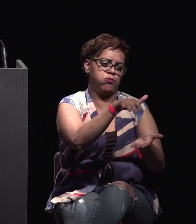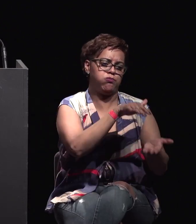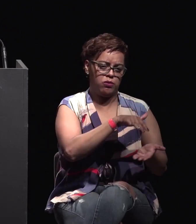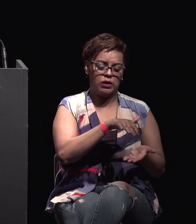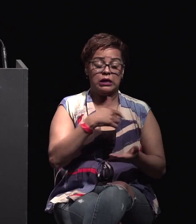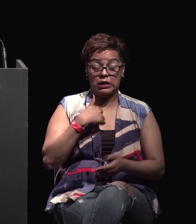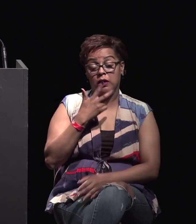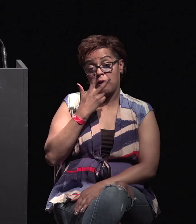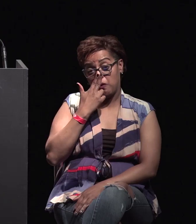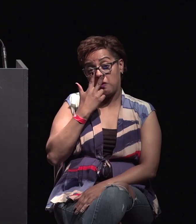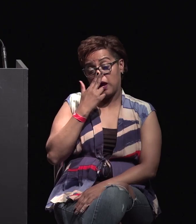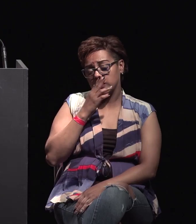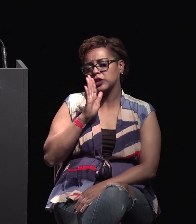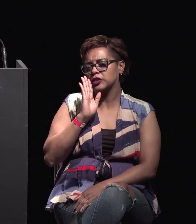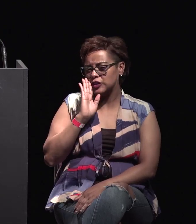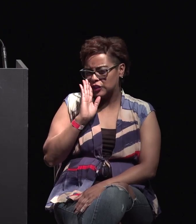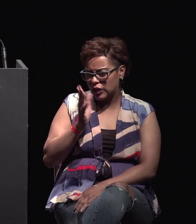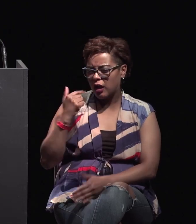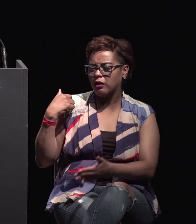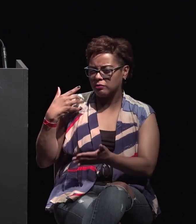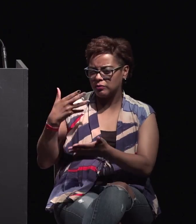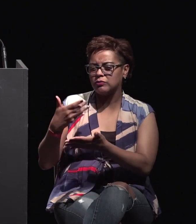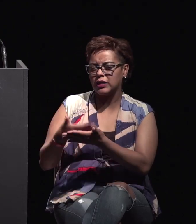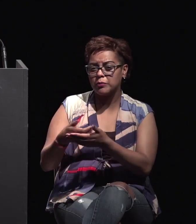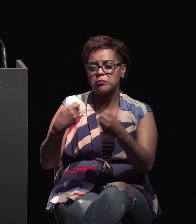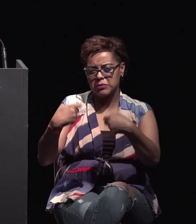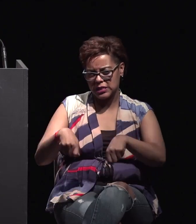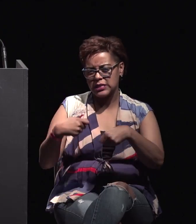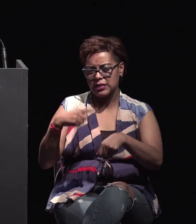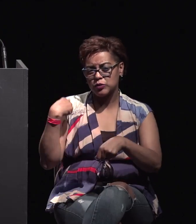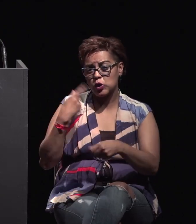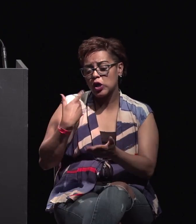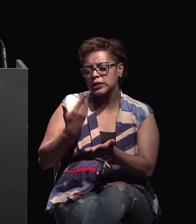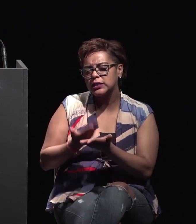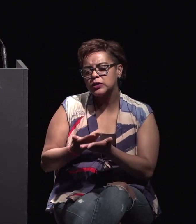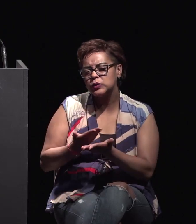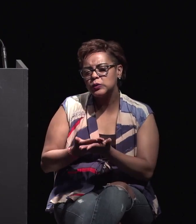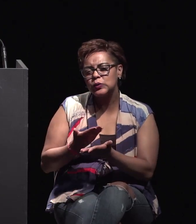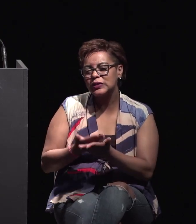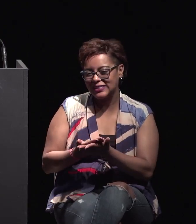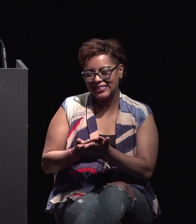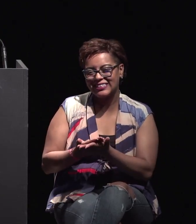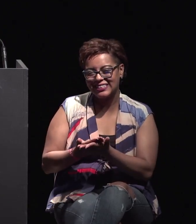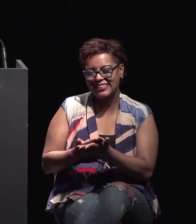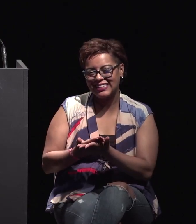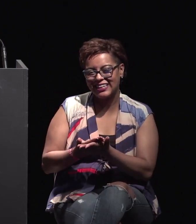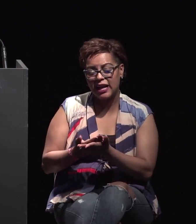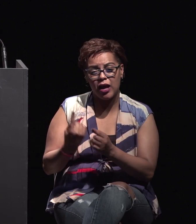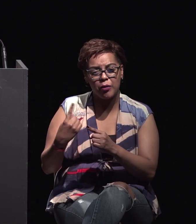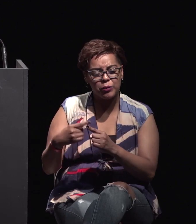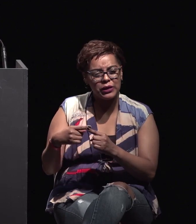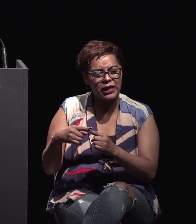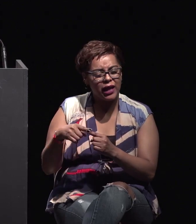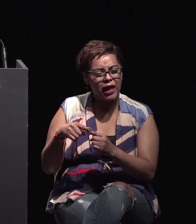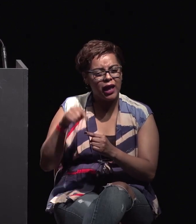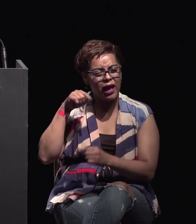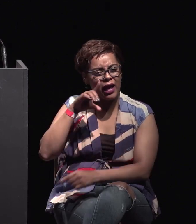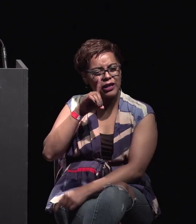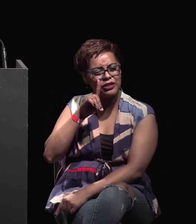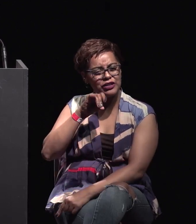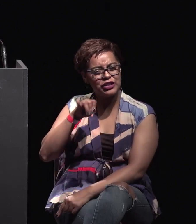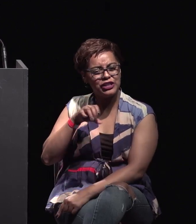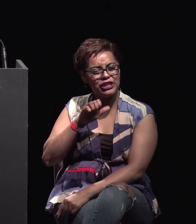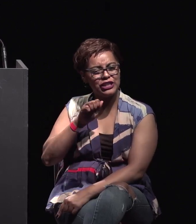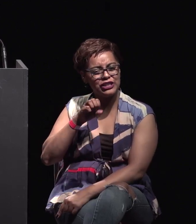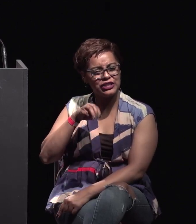mereceria, já há algum tempo, merecem um estudo para a gente ver aí, porque me parece que ela é o